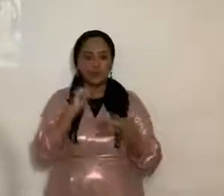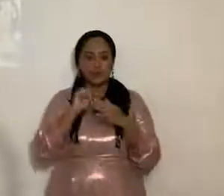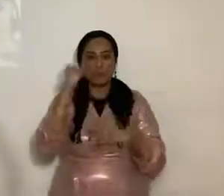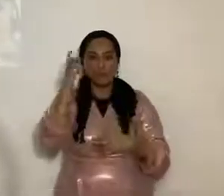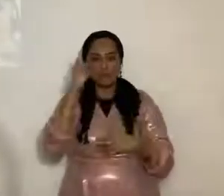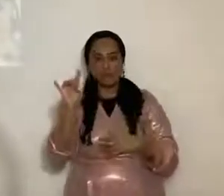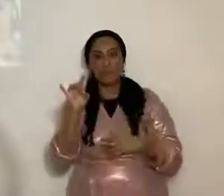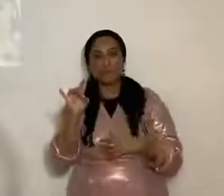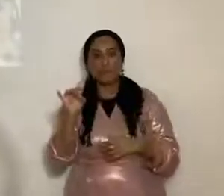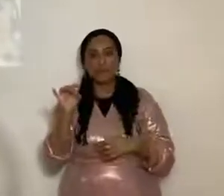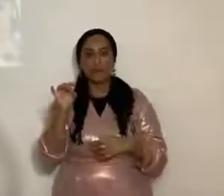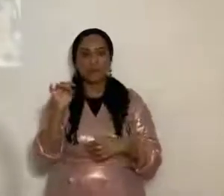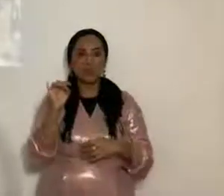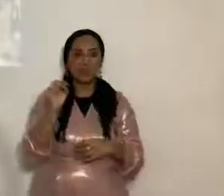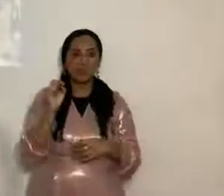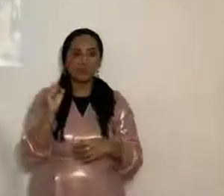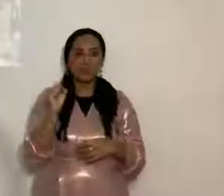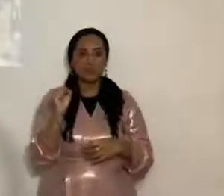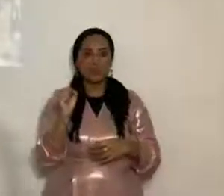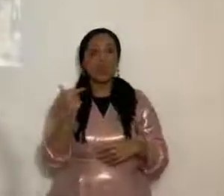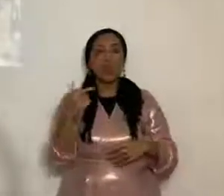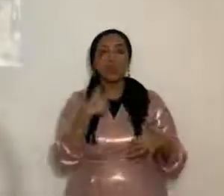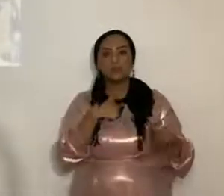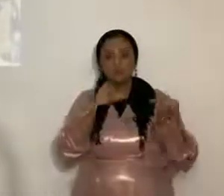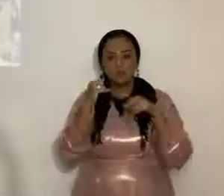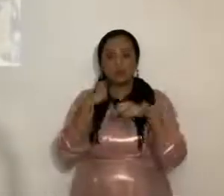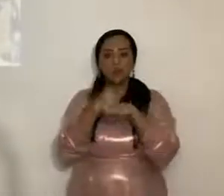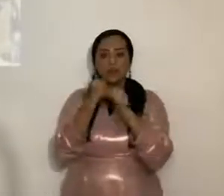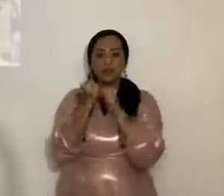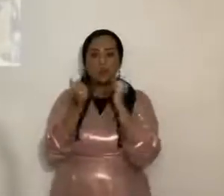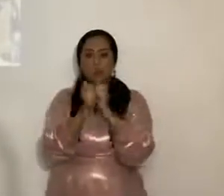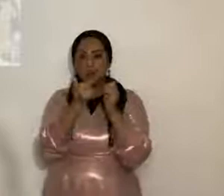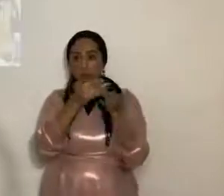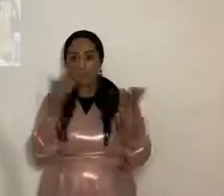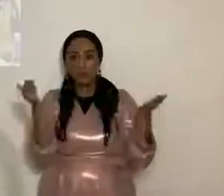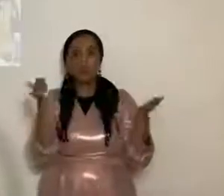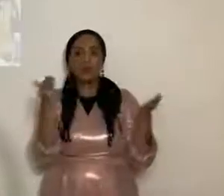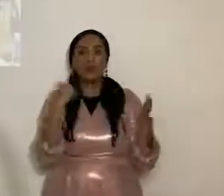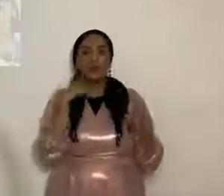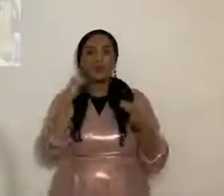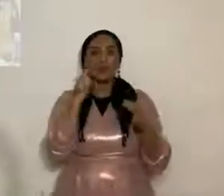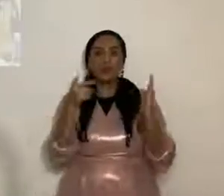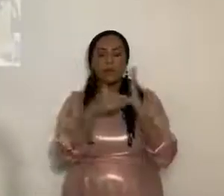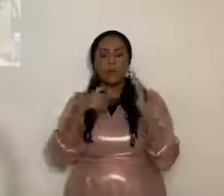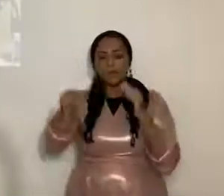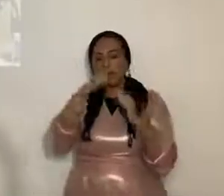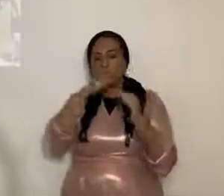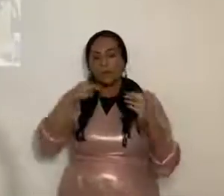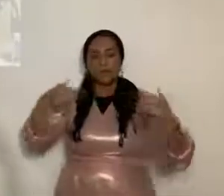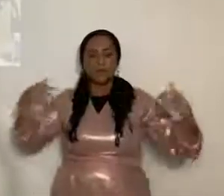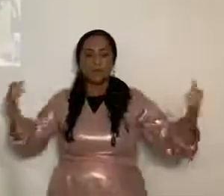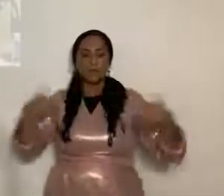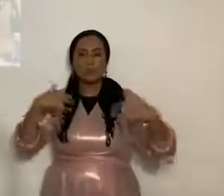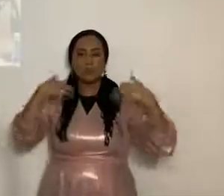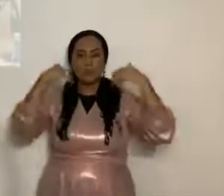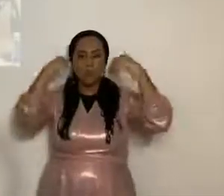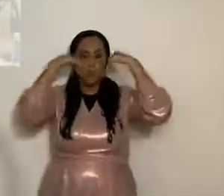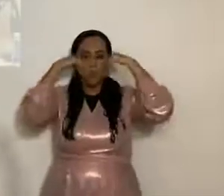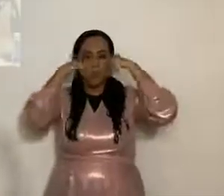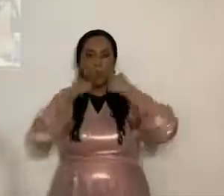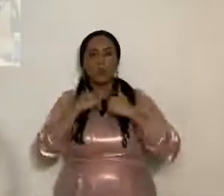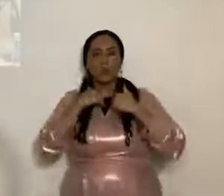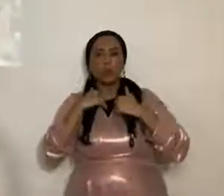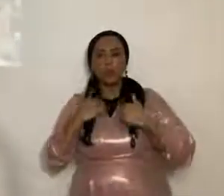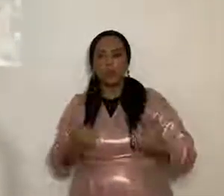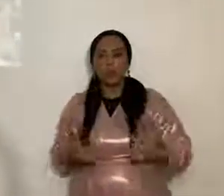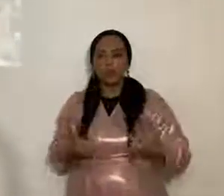18. Vamos a leerlo desde 16. Yo también haré con vosotros esto: enviaré sobre vosotros terror, extenuación y calentura, que